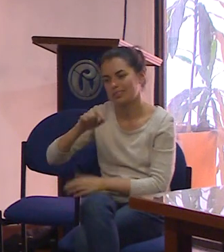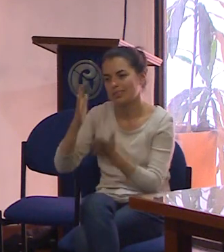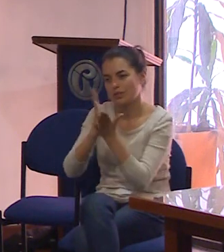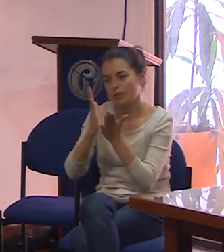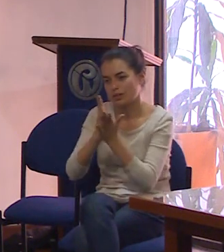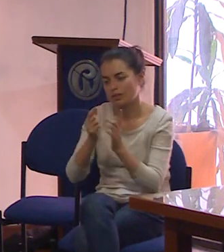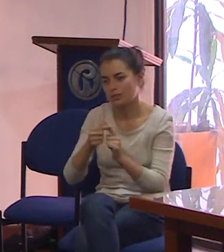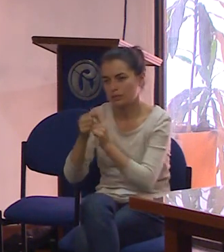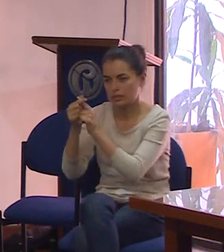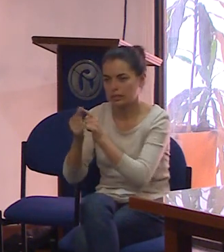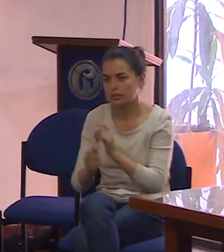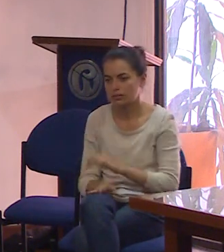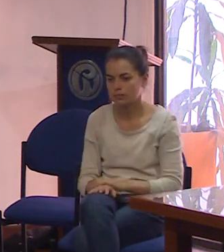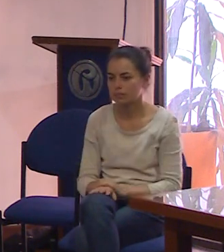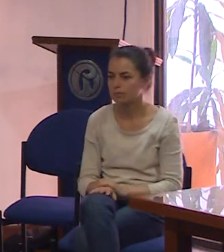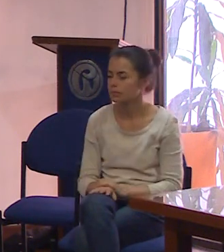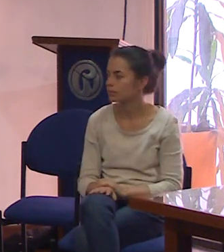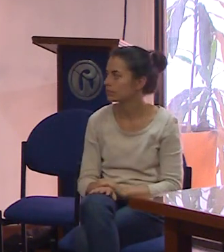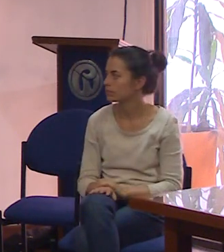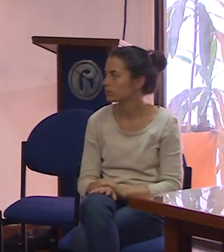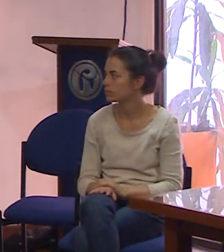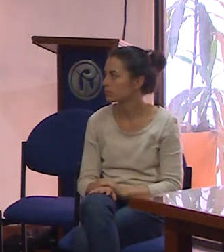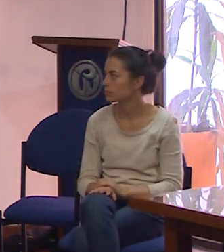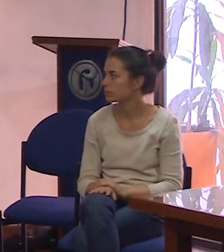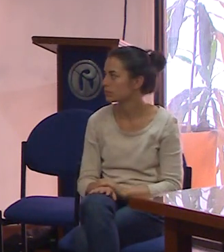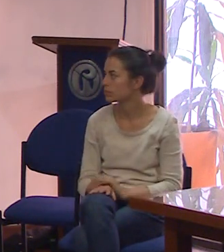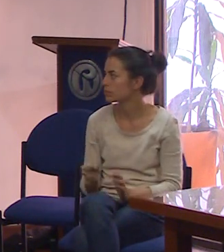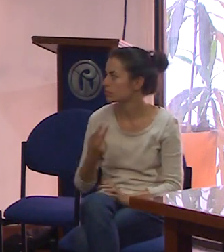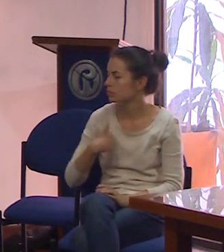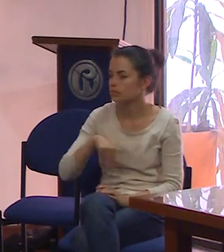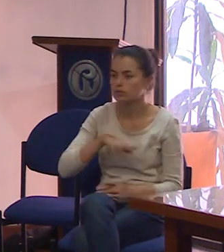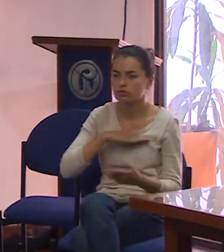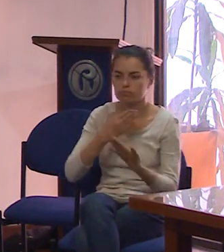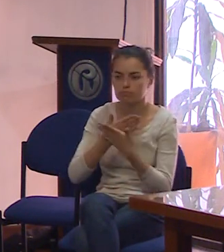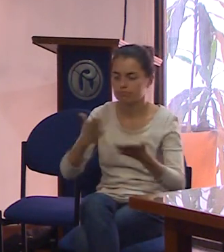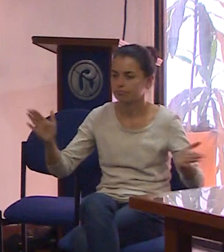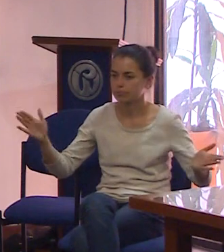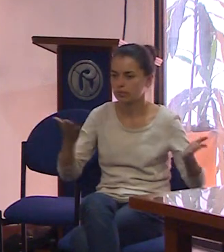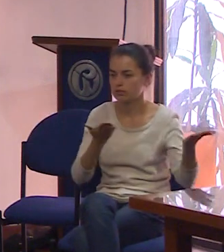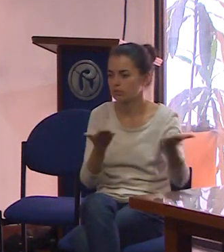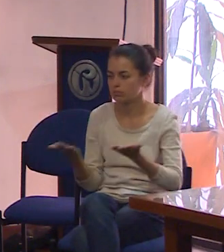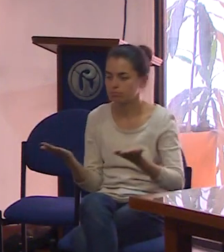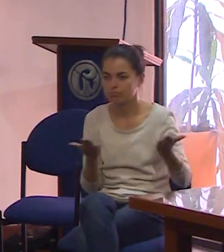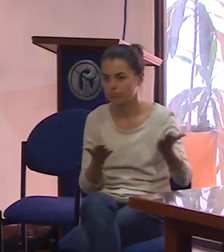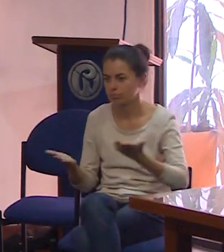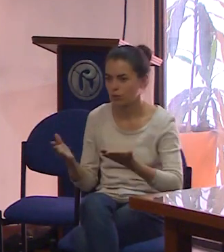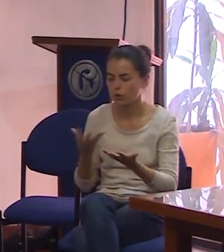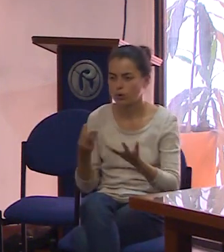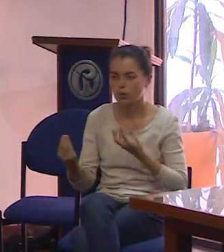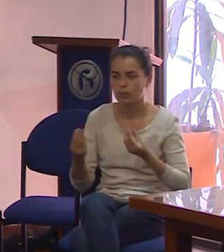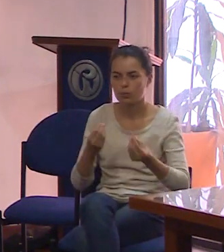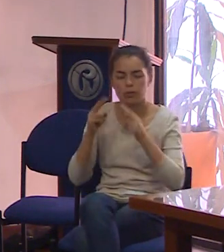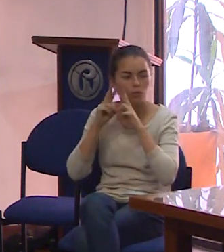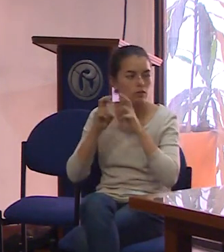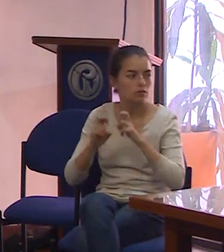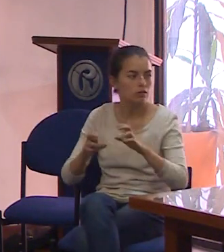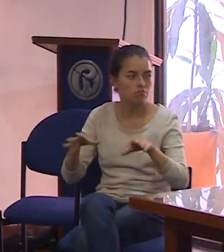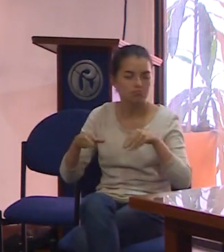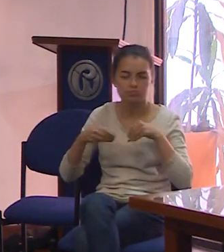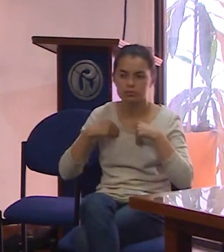eso. La idea es, somos abiertos los grupos de investigación, lo asumimos como un proceso